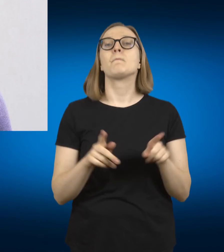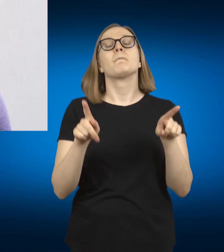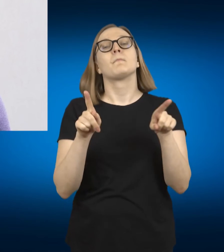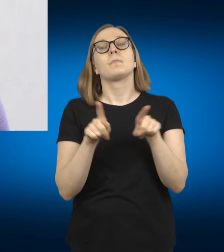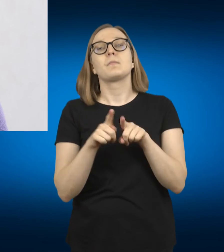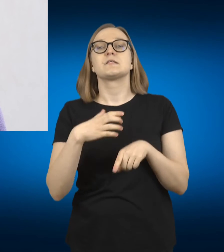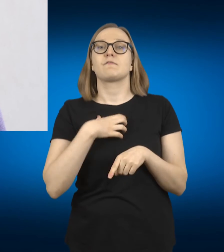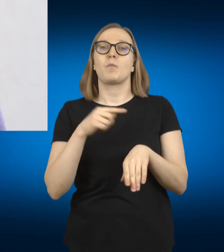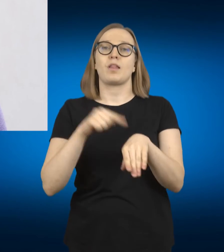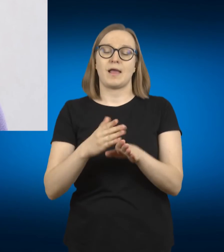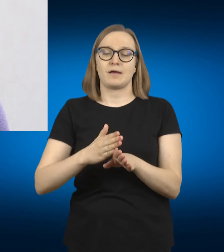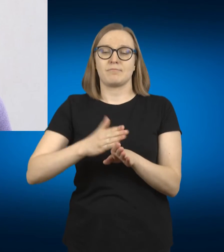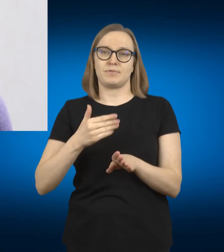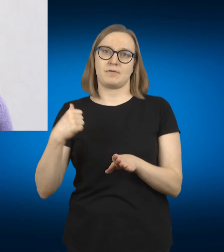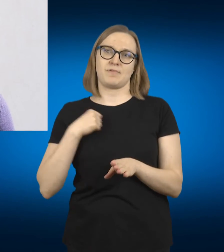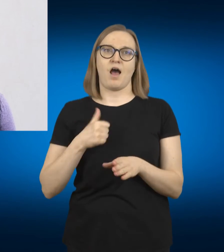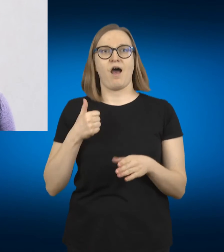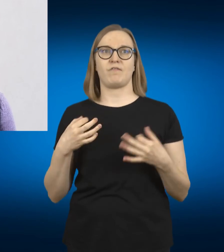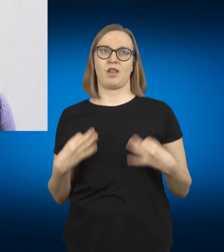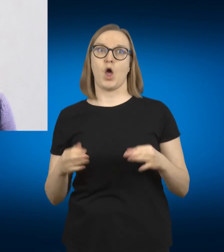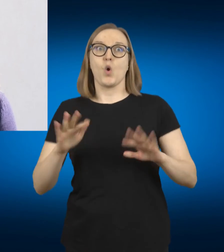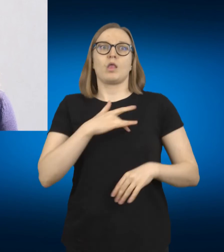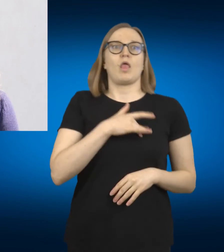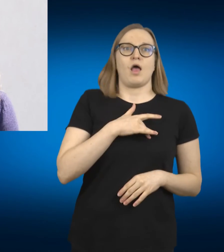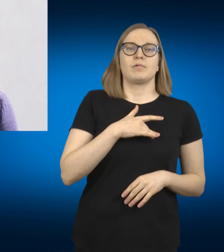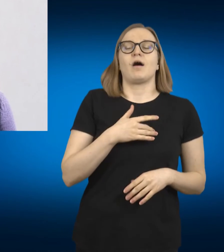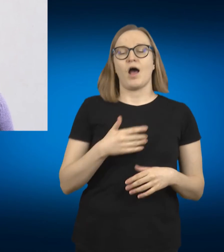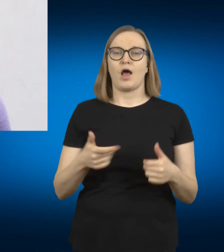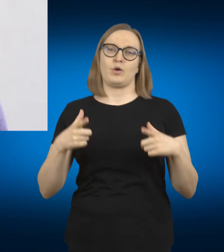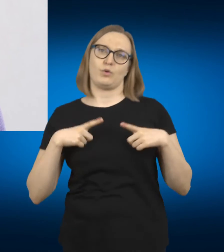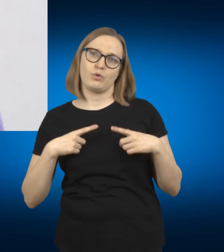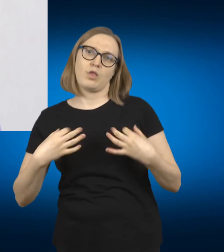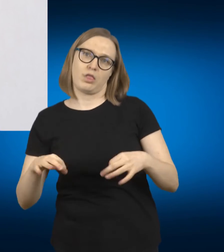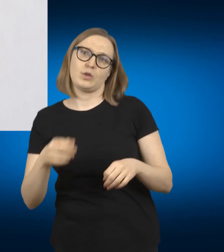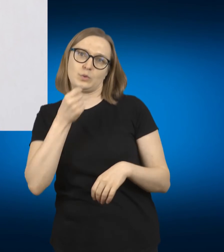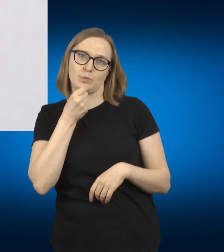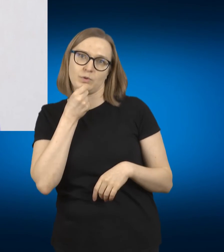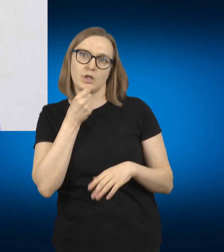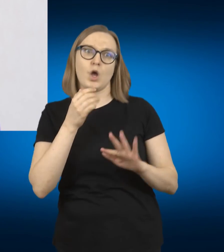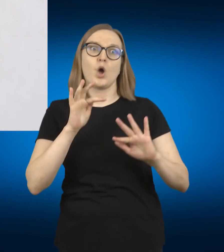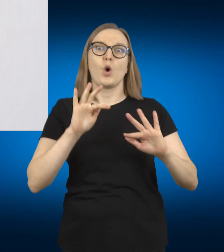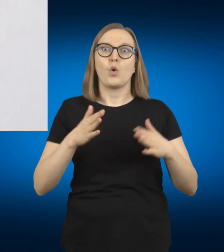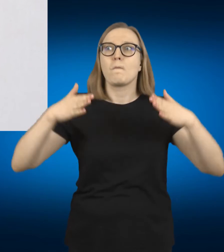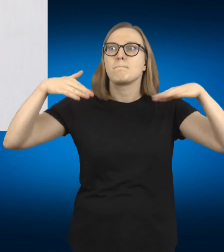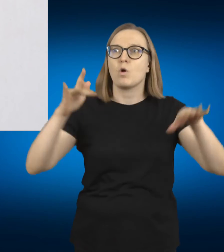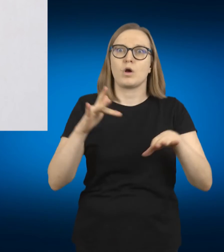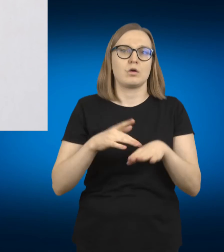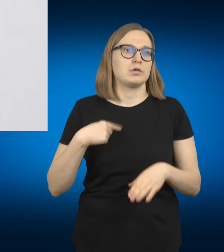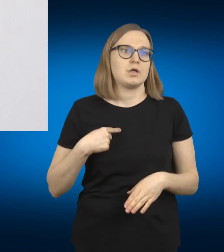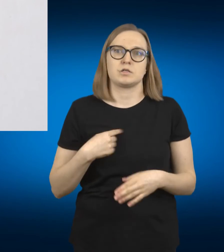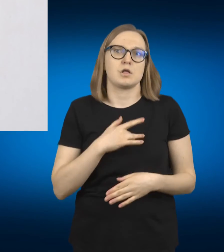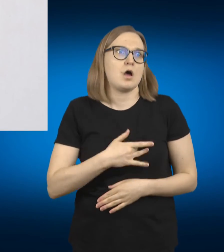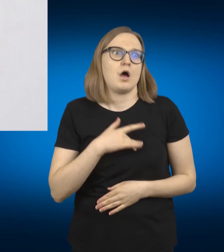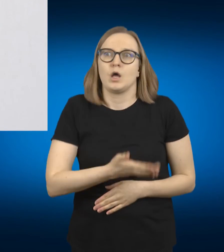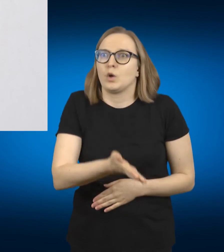būtų skirti savo laiko atsipalaidavimui, ypač jeigu jaučiat, kad nerimaujat, o jeigu jaučiat, kad tikrai nesusitvarkot labai sudėtingai ir labai stipriai